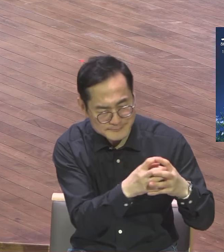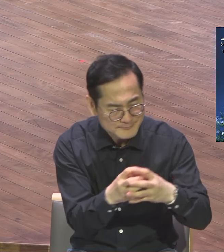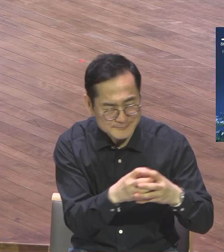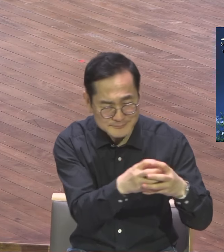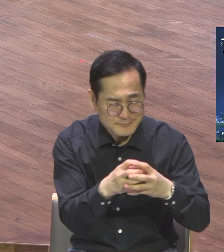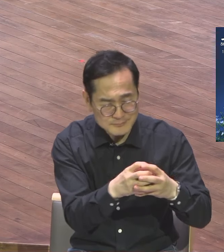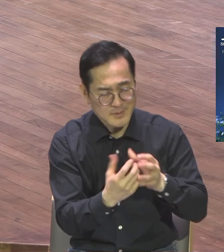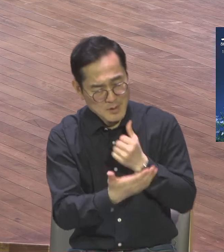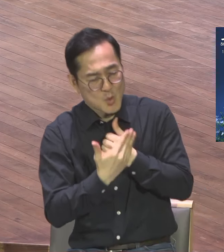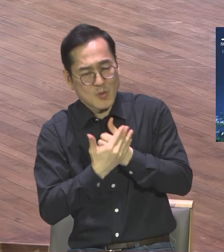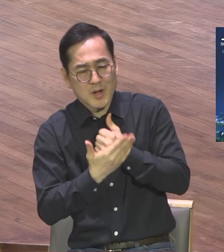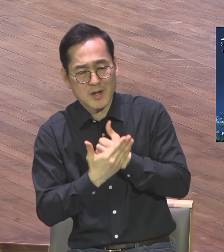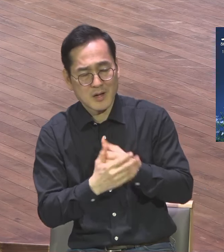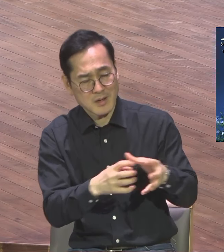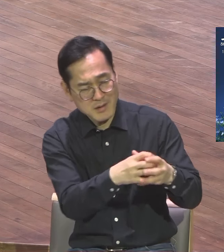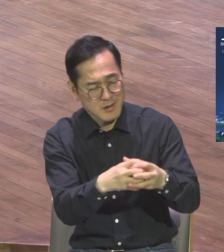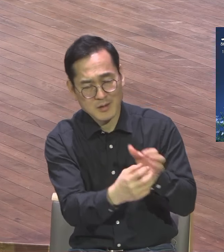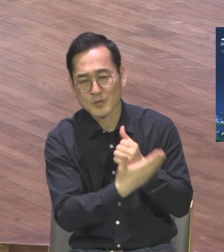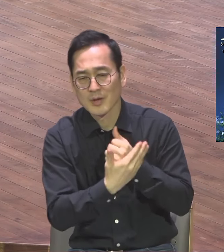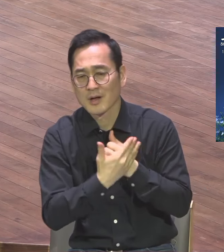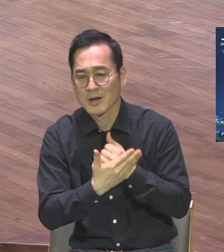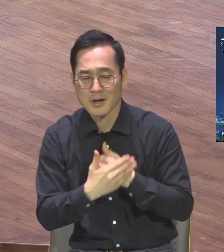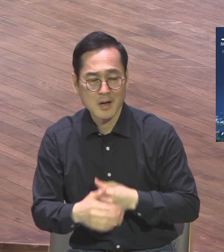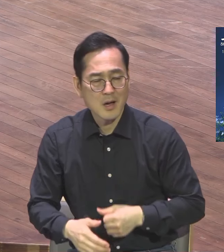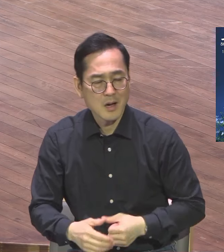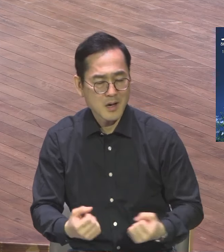역할이거든요. 지혜롭게 잘 인도하는.